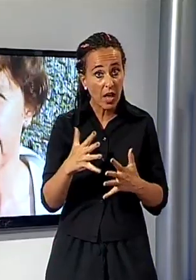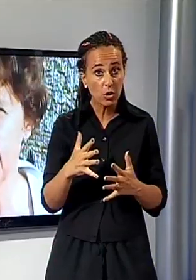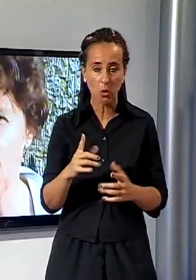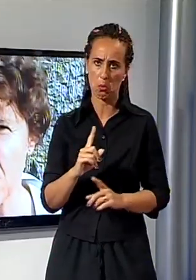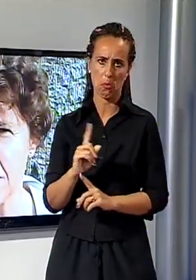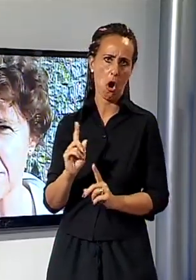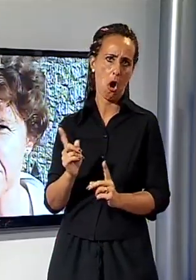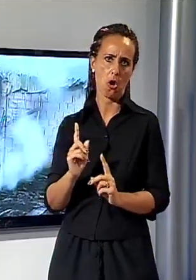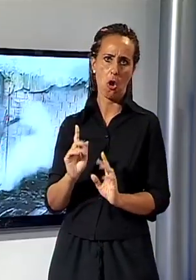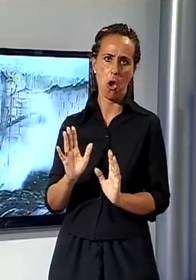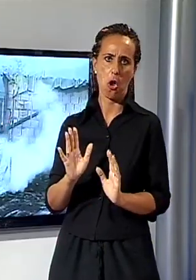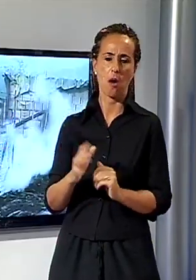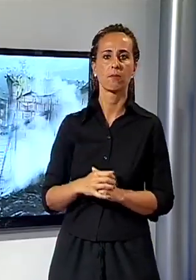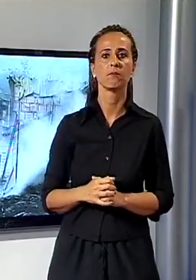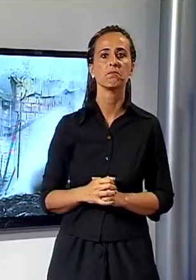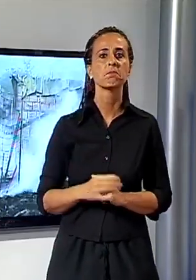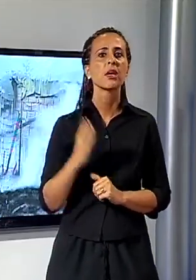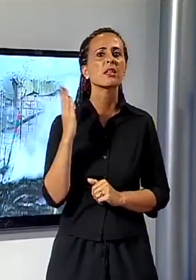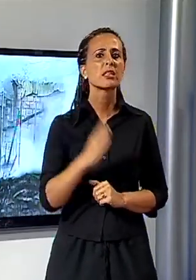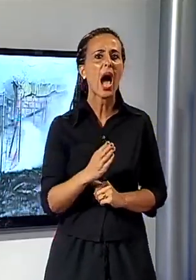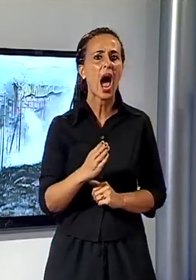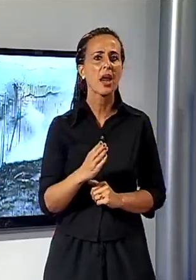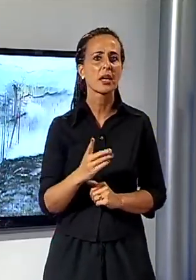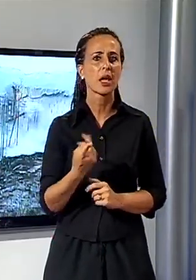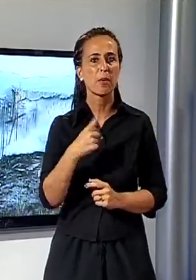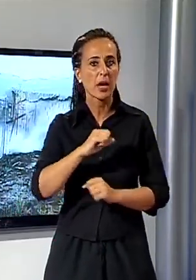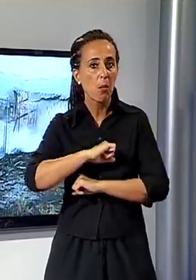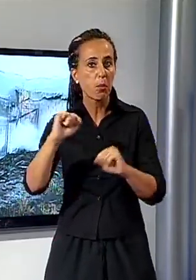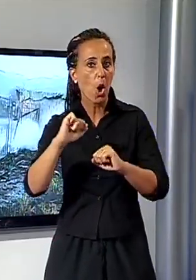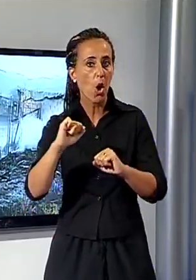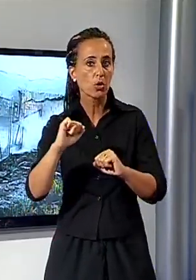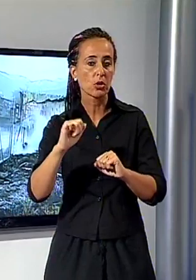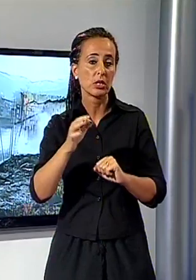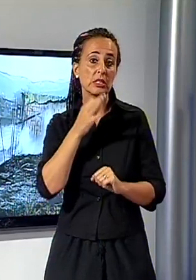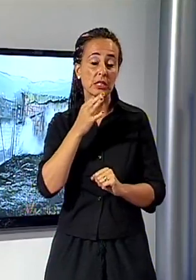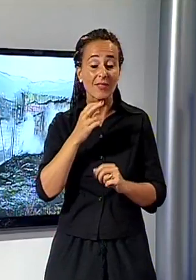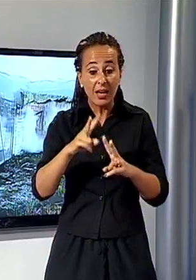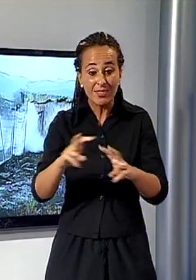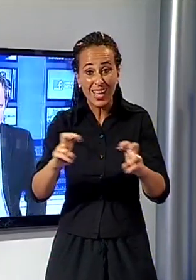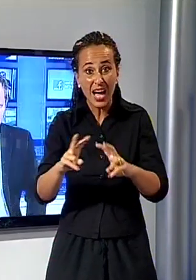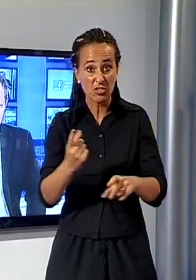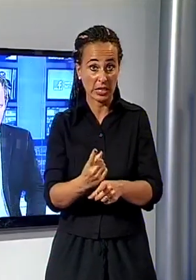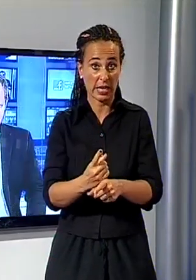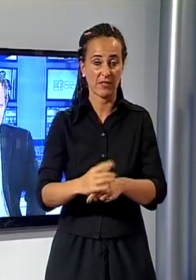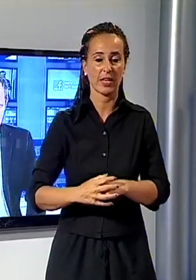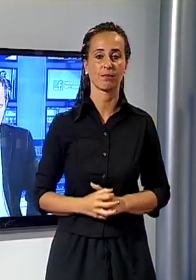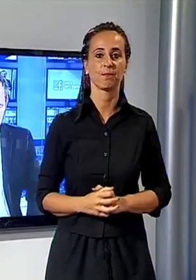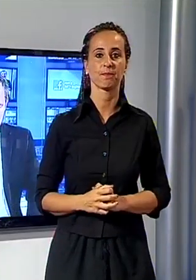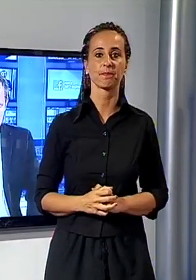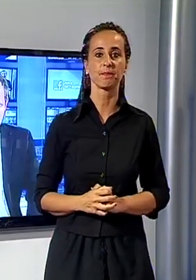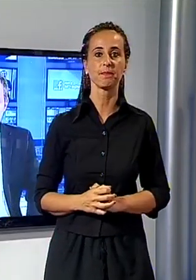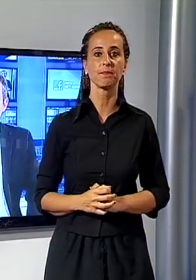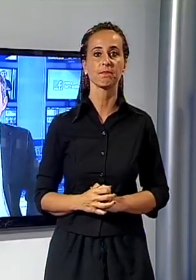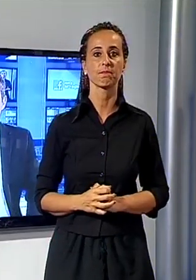bombole di gas? La vede, se gira la telecamera la vede anche lei. Sono esplose? saltata, una sì. Una è scoppiata e una